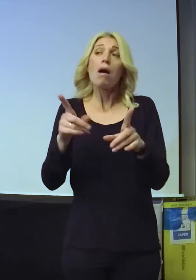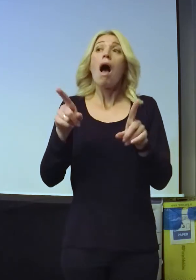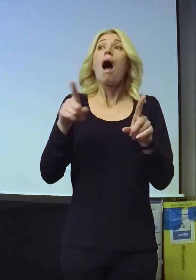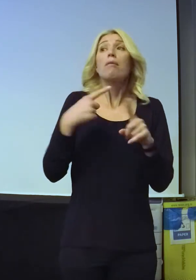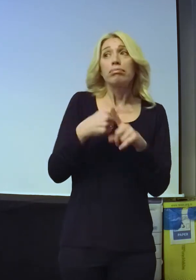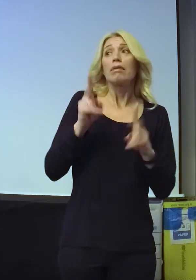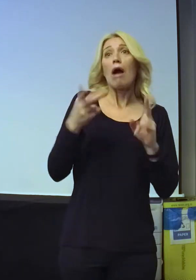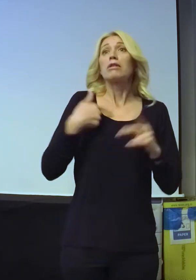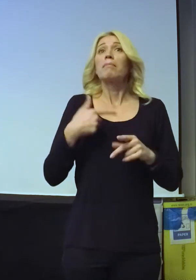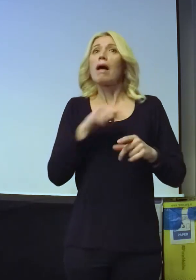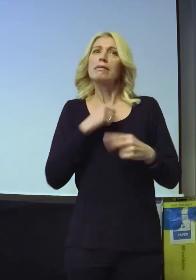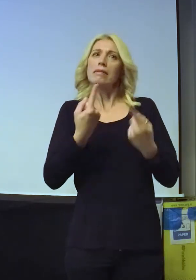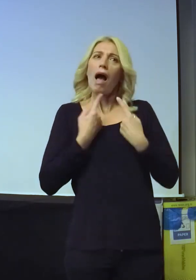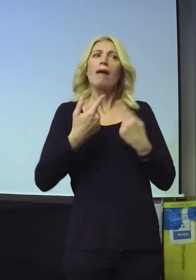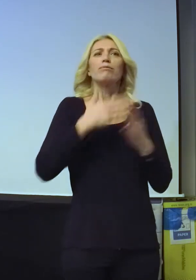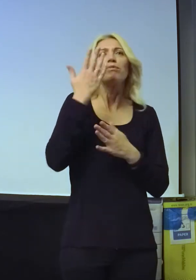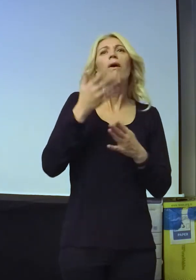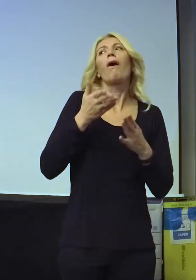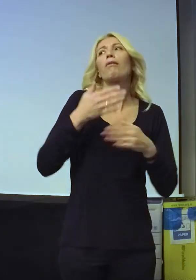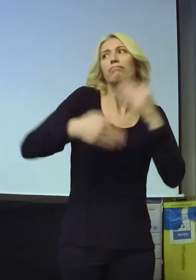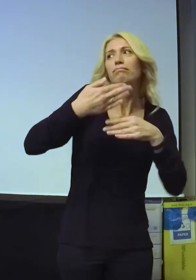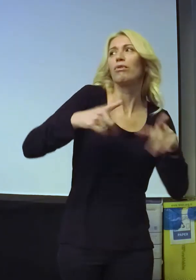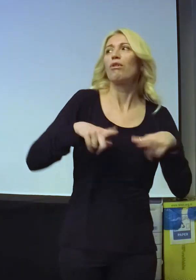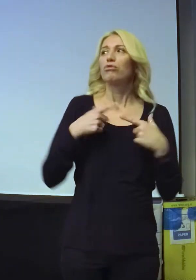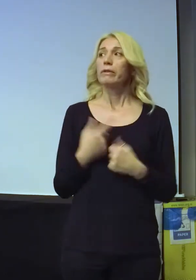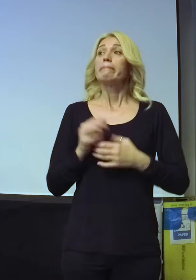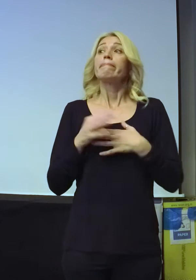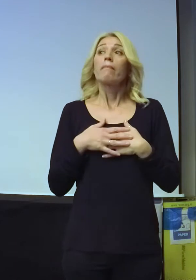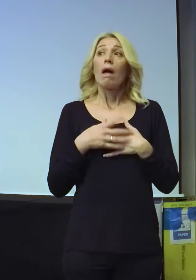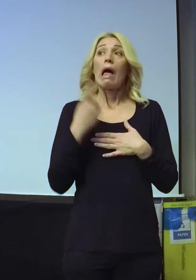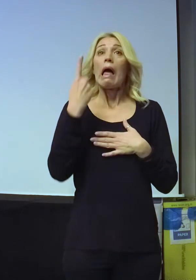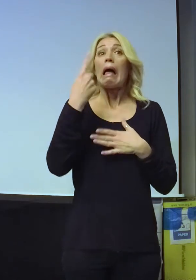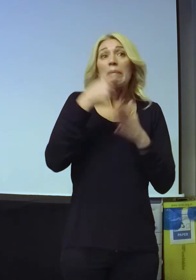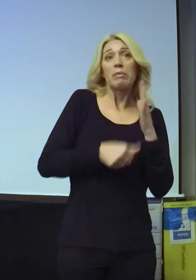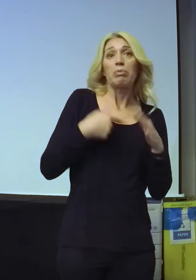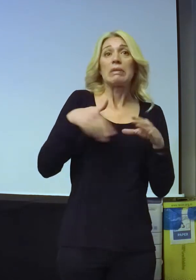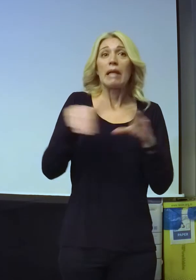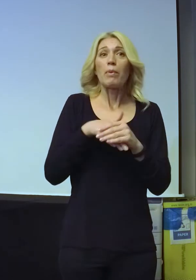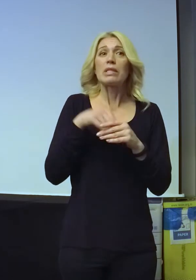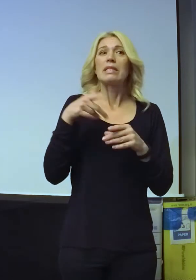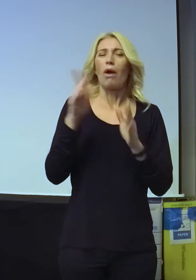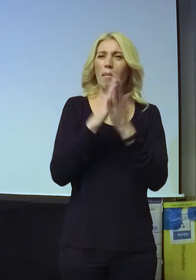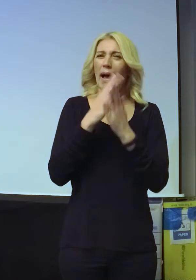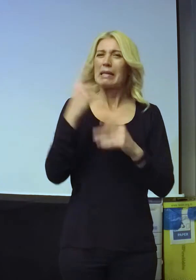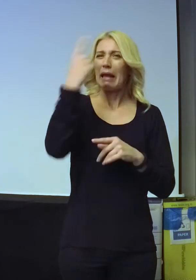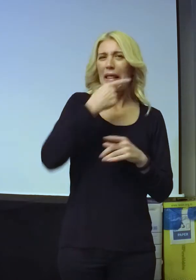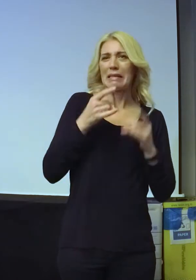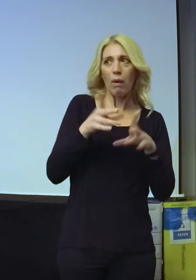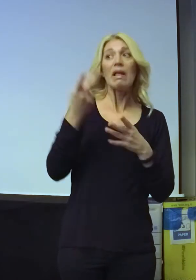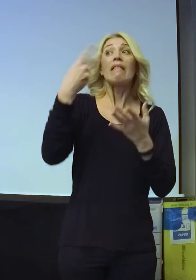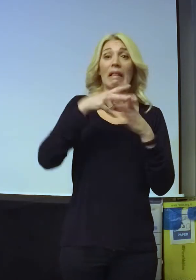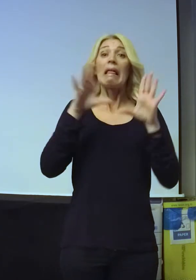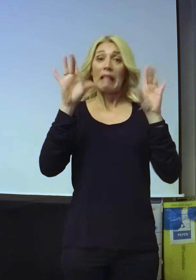i o meni kako sam se osamostalio, kako sam dalje krenuo kroz život. Prvi put sam se zaposlio u magazinu Lice ulice, to je